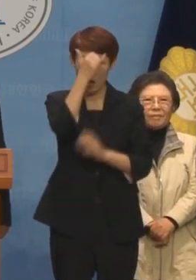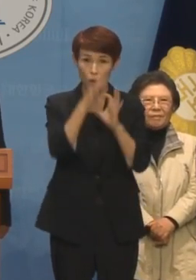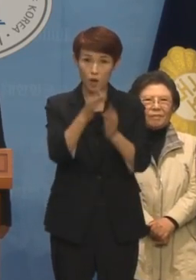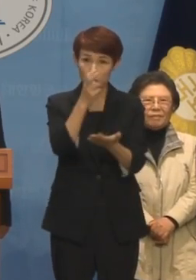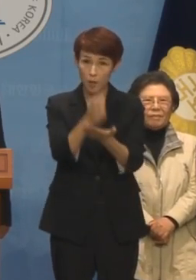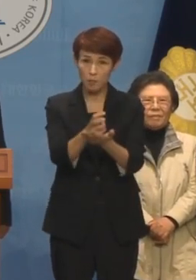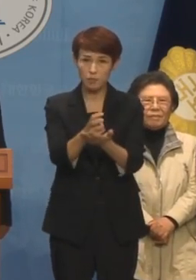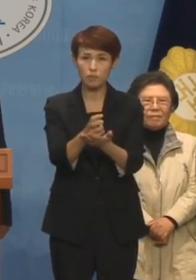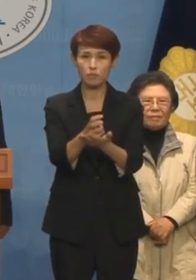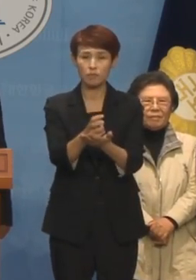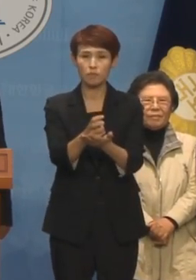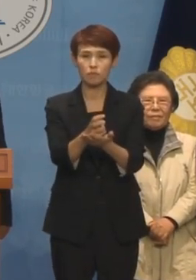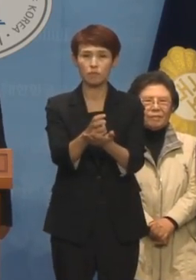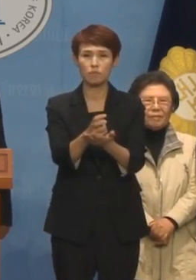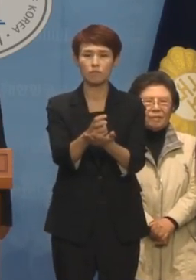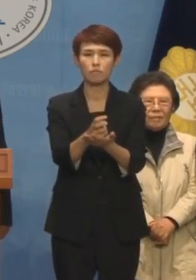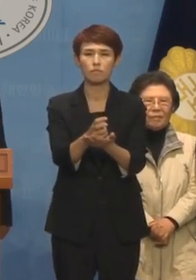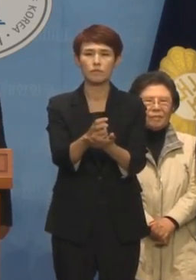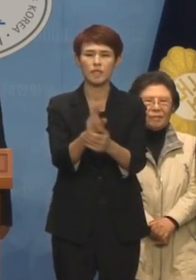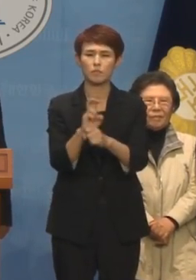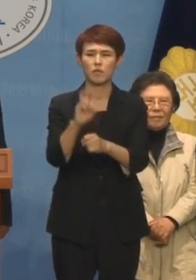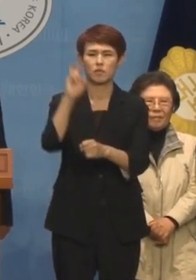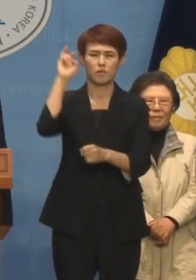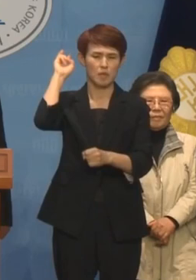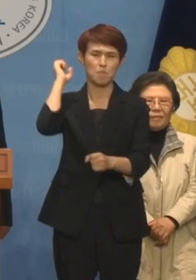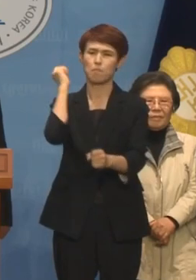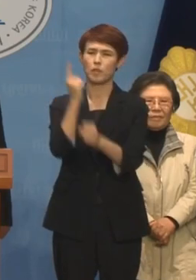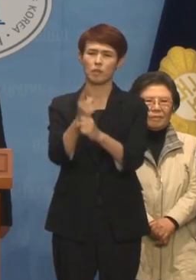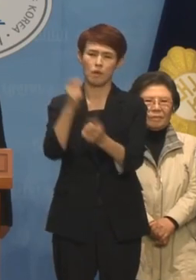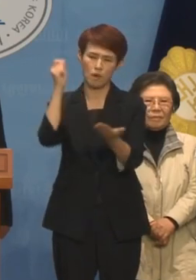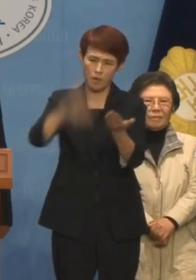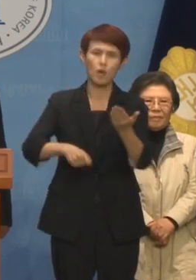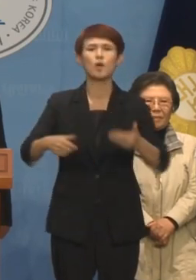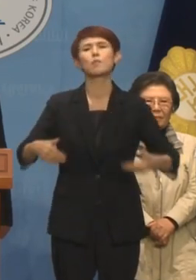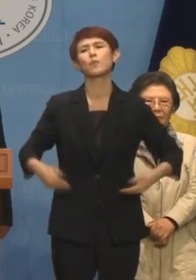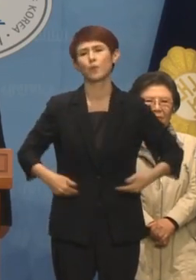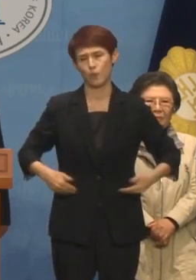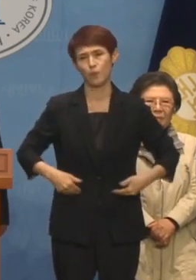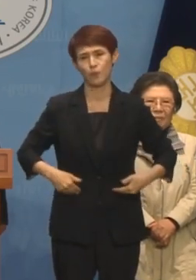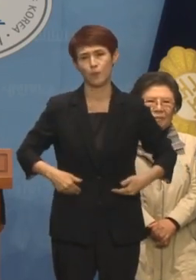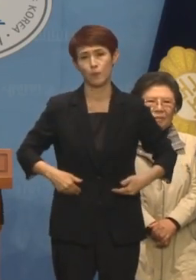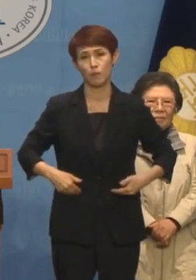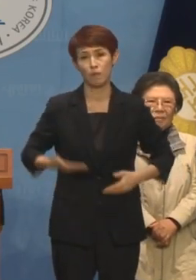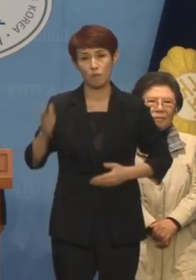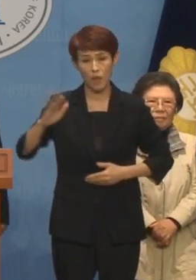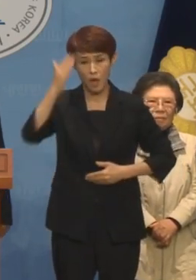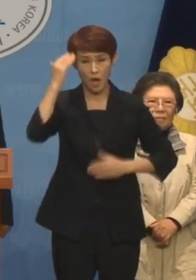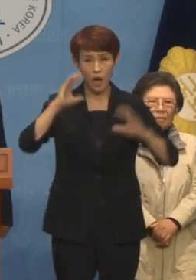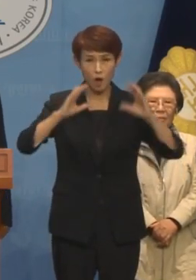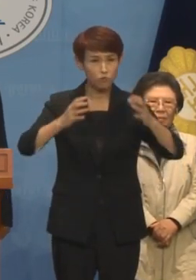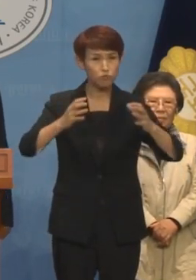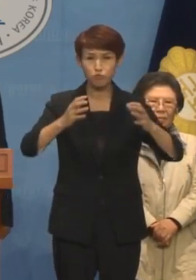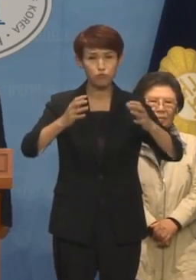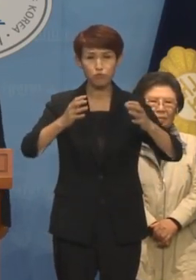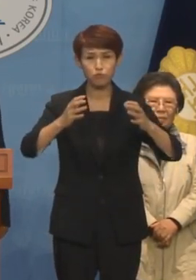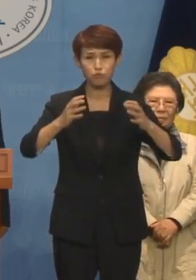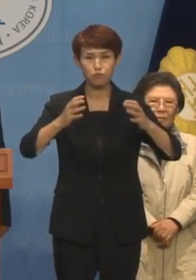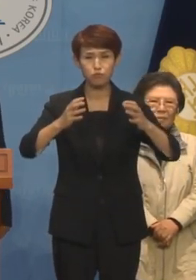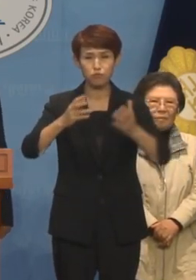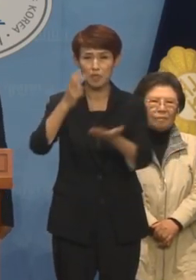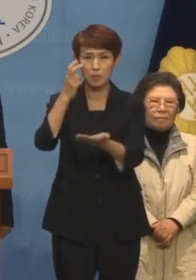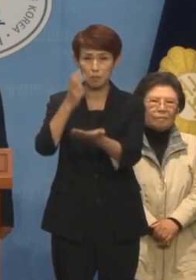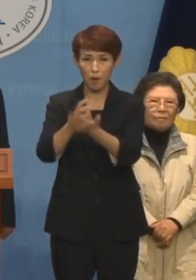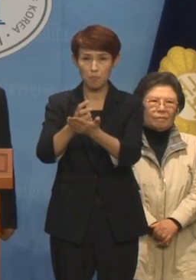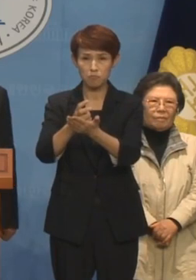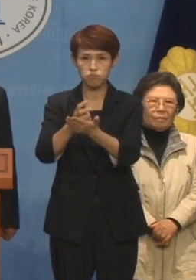진작에 20년 전에 제정됐어야 될 법인데도 대한민국은 불행하게도 이 법을